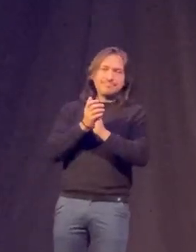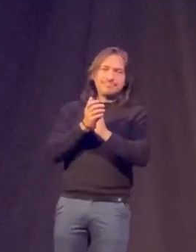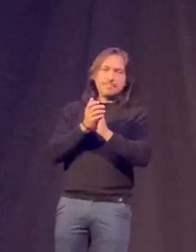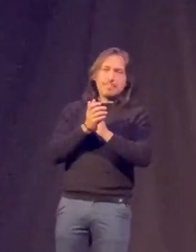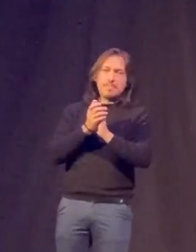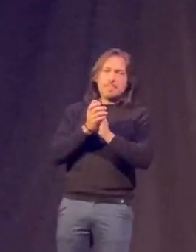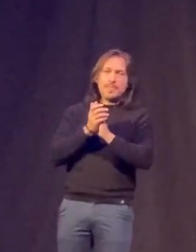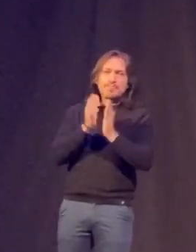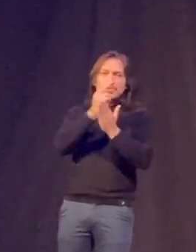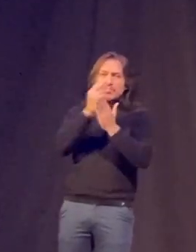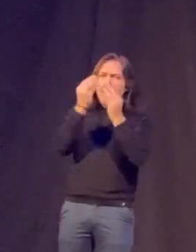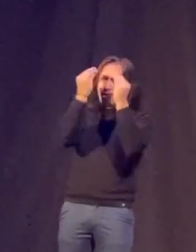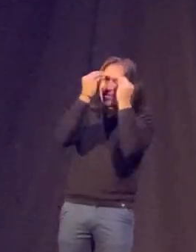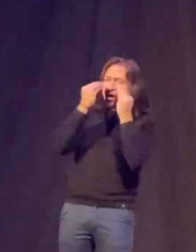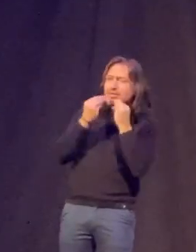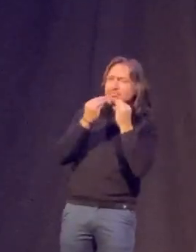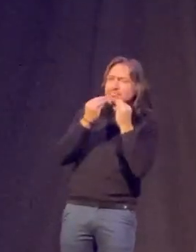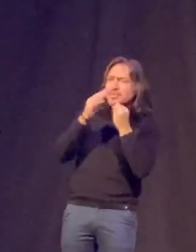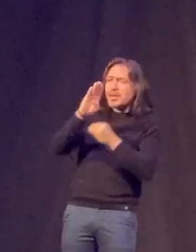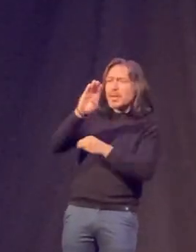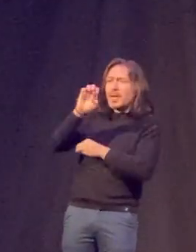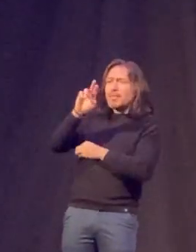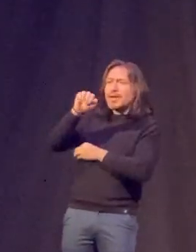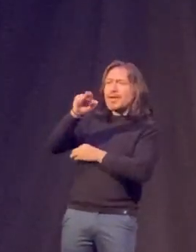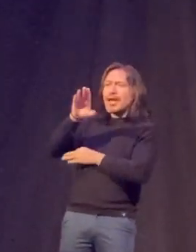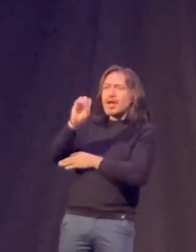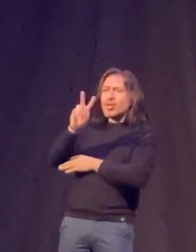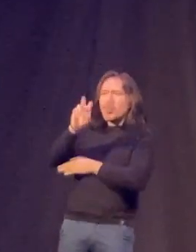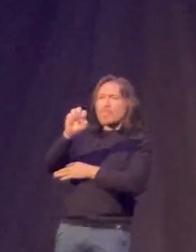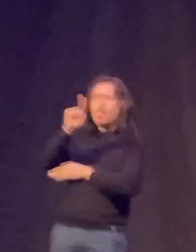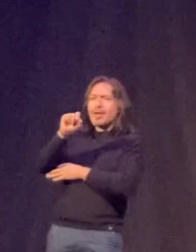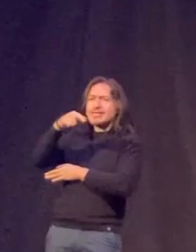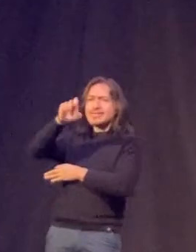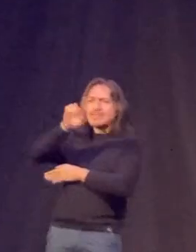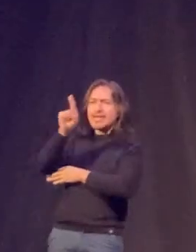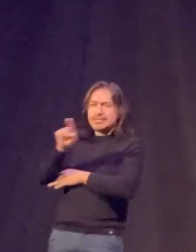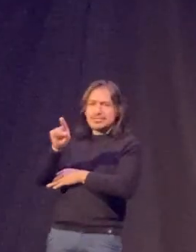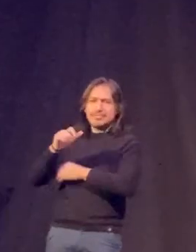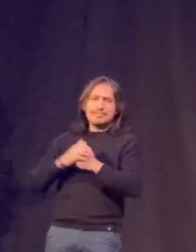En el diseño de maquillaje se encuentra Bernardo Vázquez.